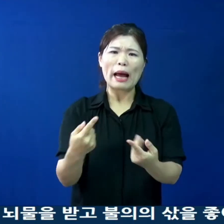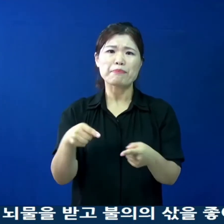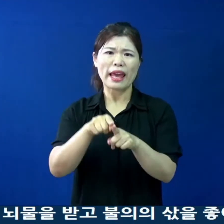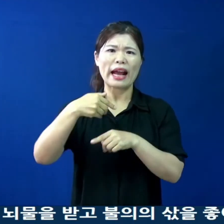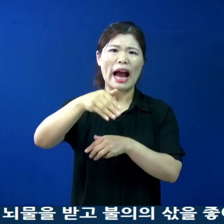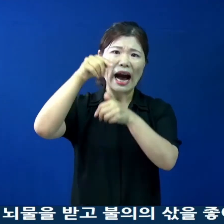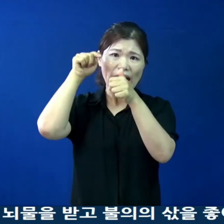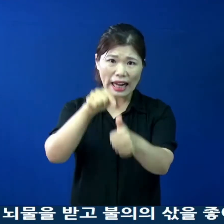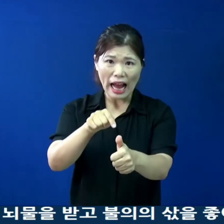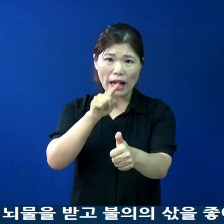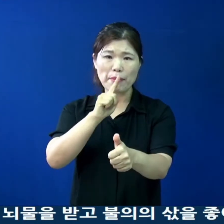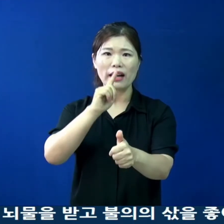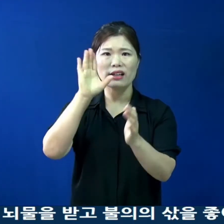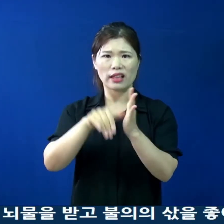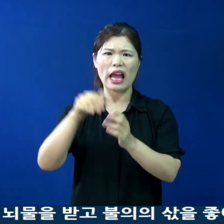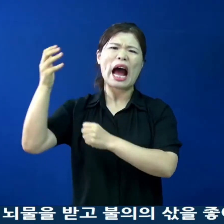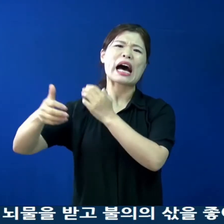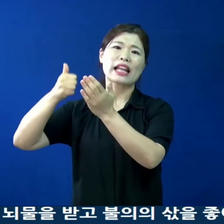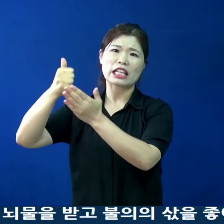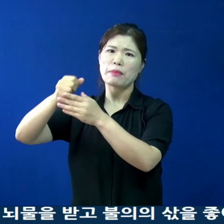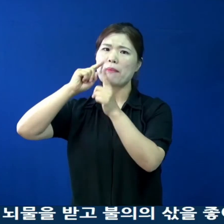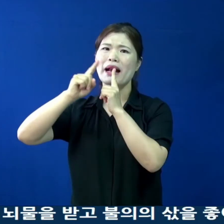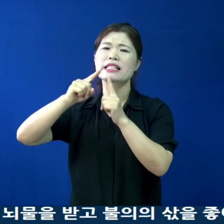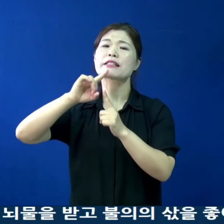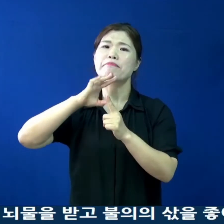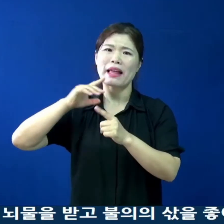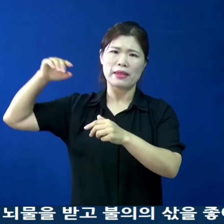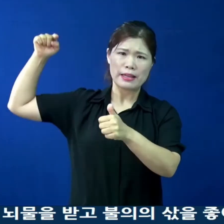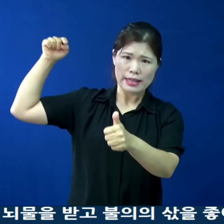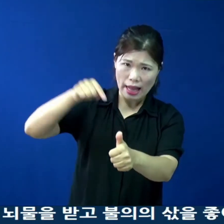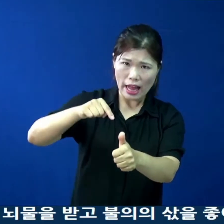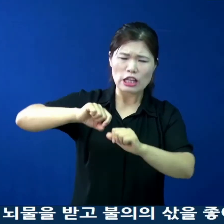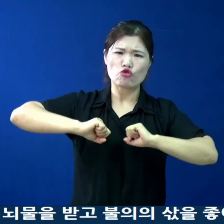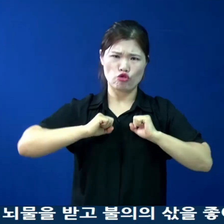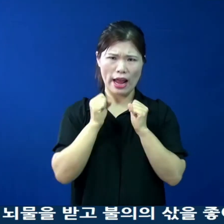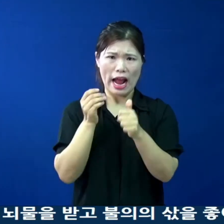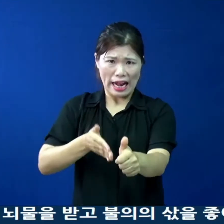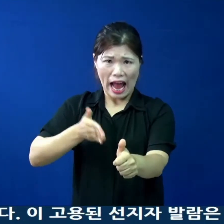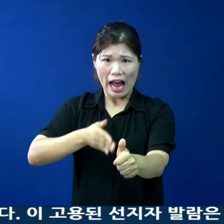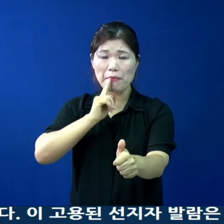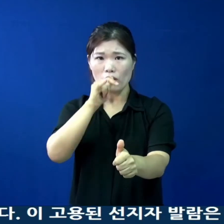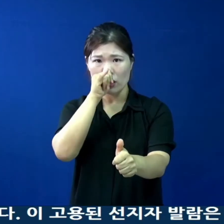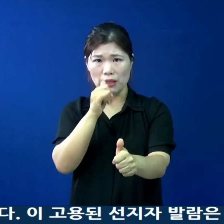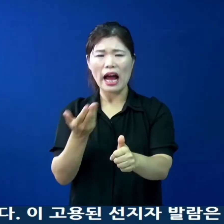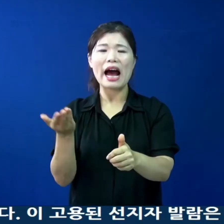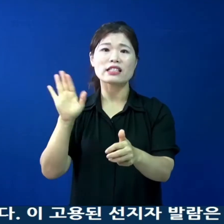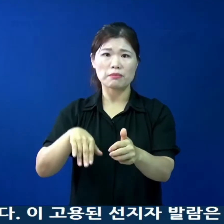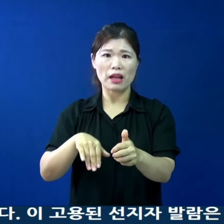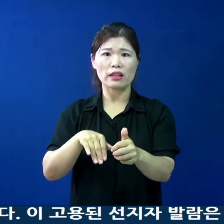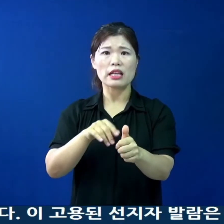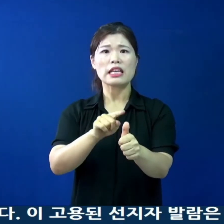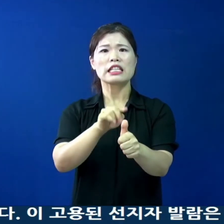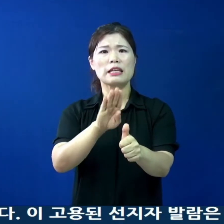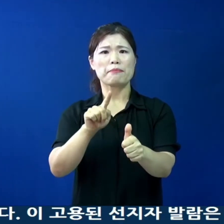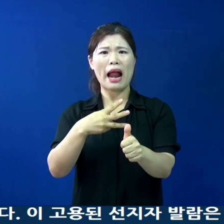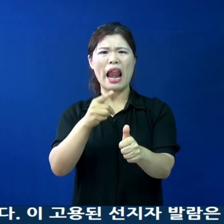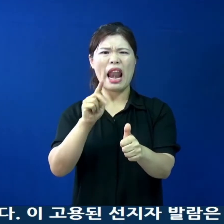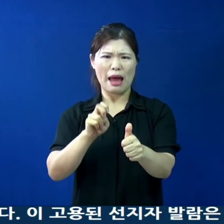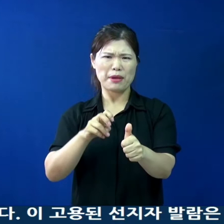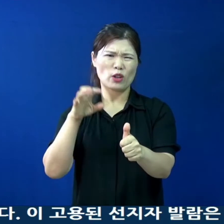이르는 말만 준행하라고 말씀을 합니다. 하나님께서는 발람을 책망하시면서도 왜